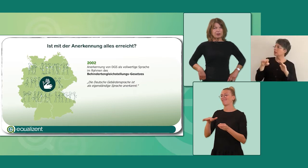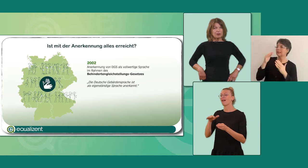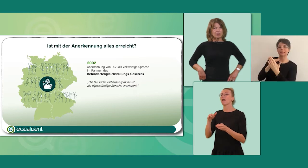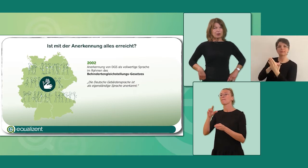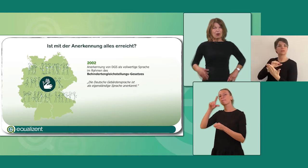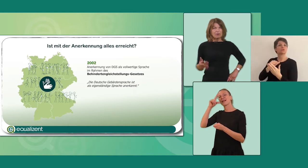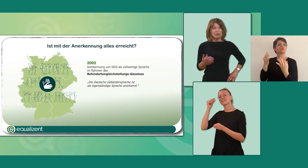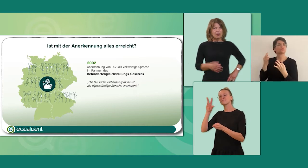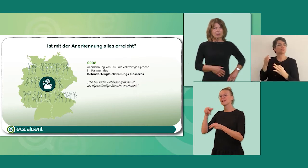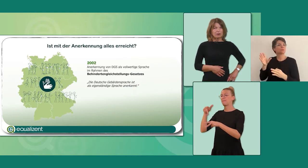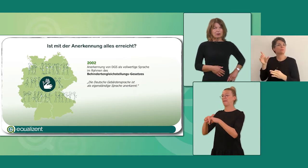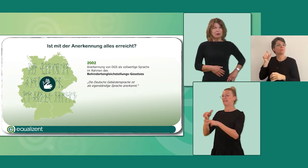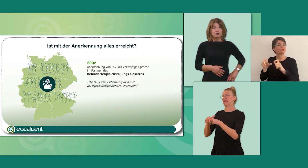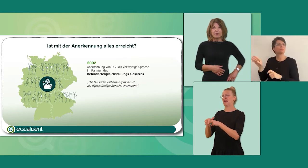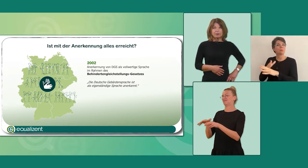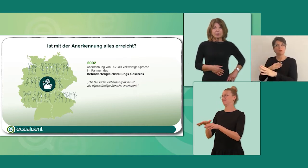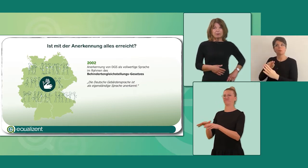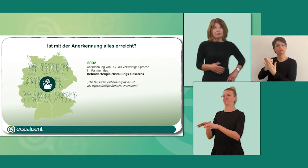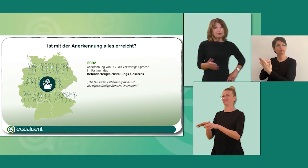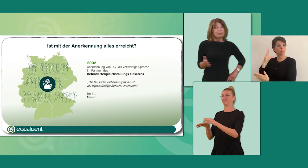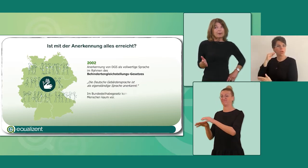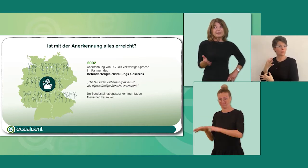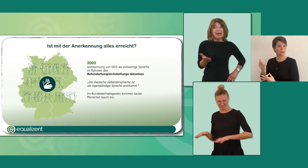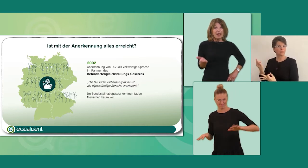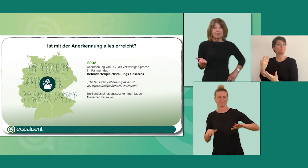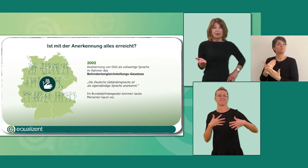mit Behinderungen kaum vor. Zum Beispiel